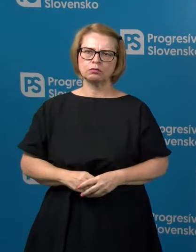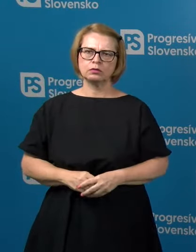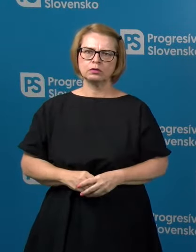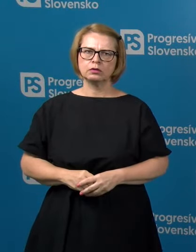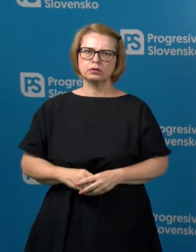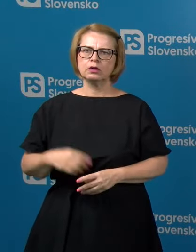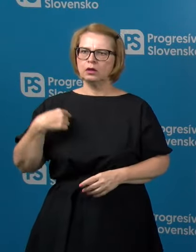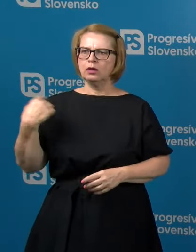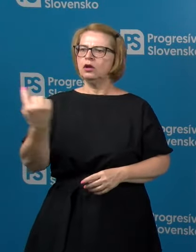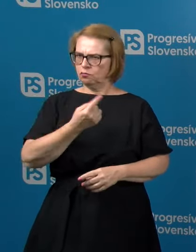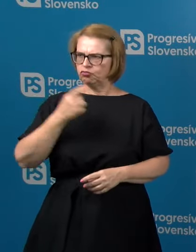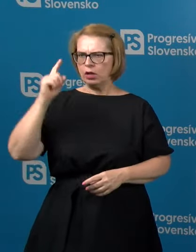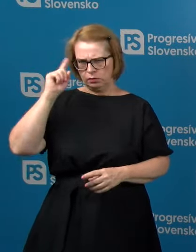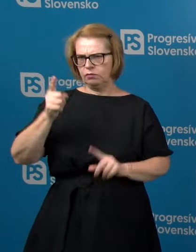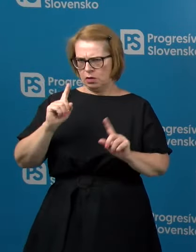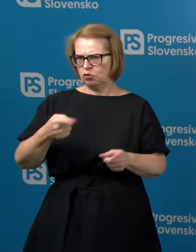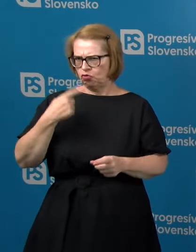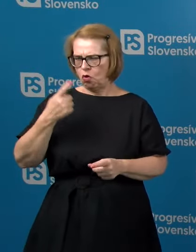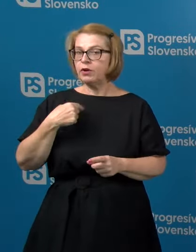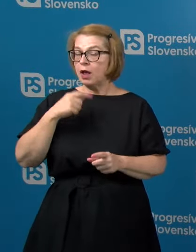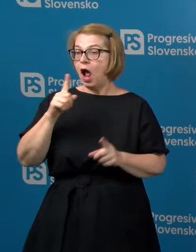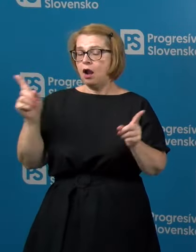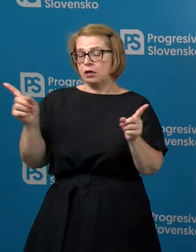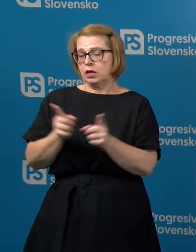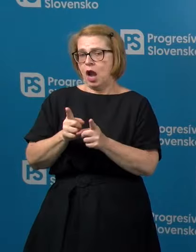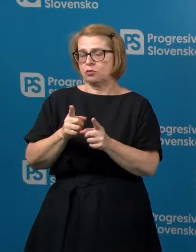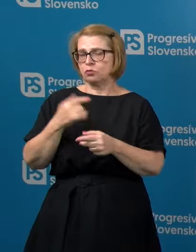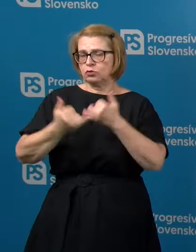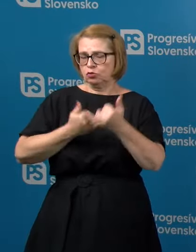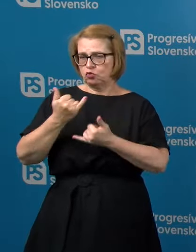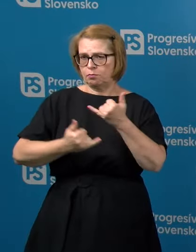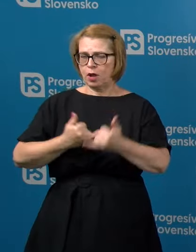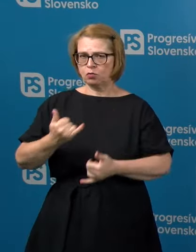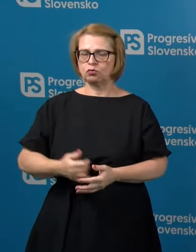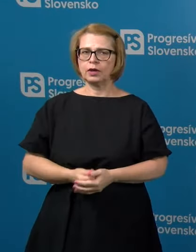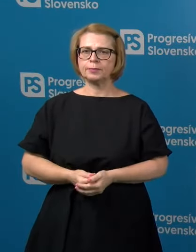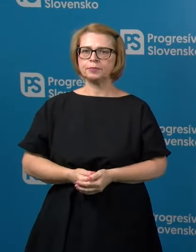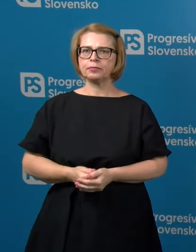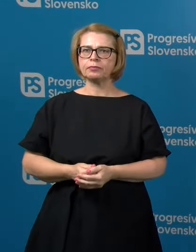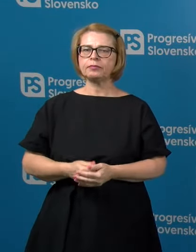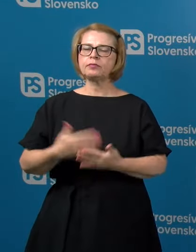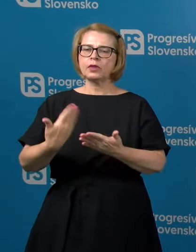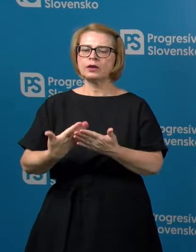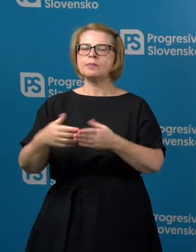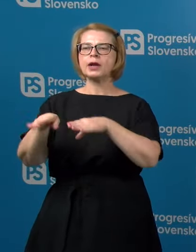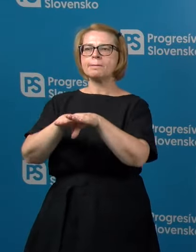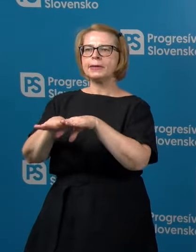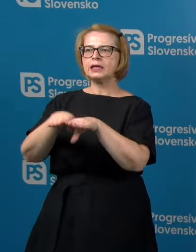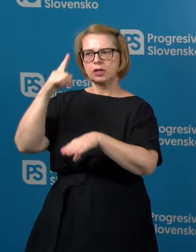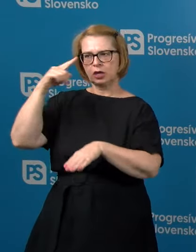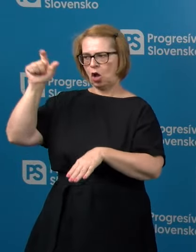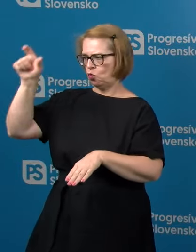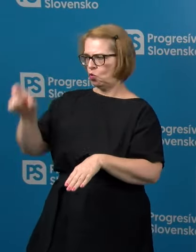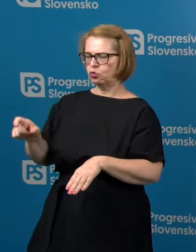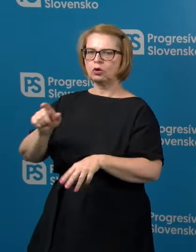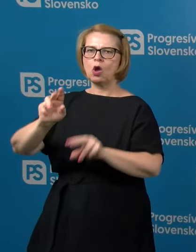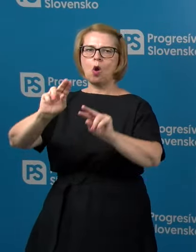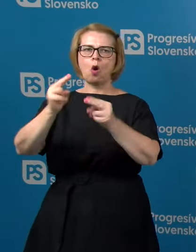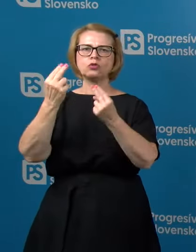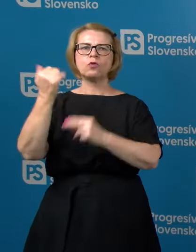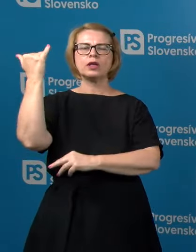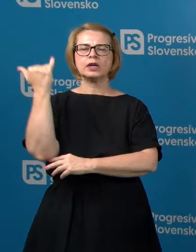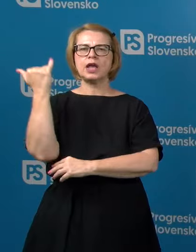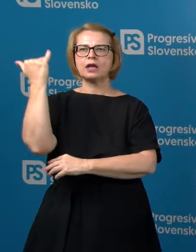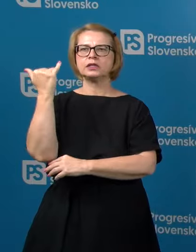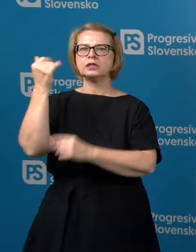Všetci vieme, o čom hovorím, ale môžem to v krátkosti zrekapitulovať. Pani ministerka kultúry odvolala jednak